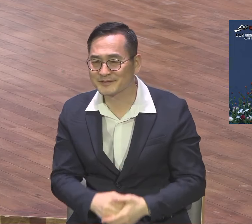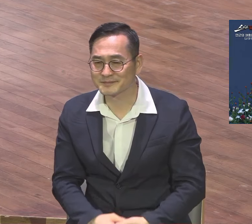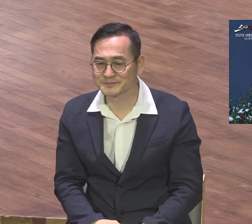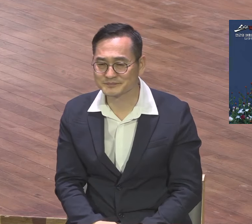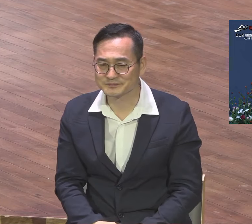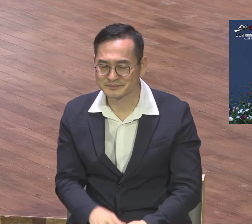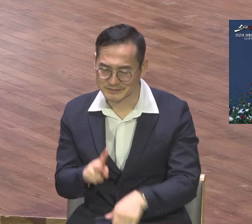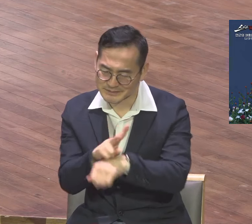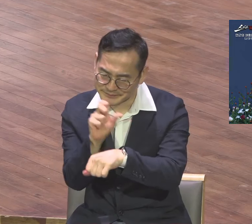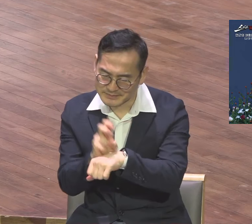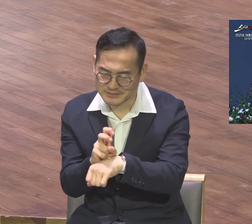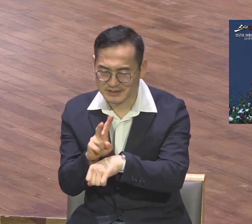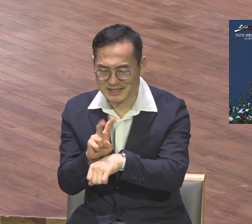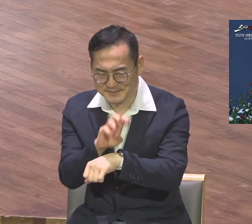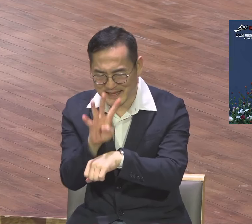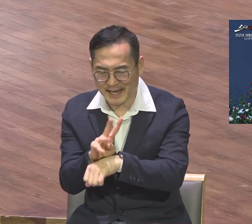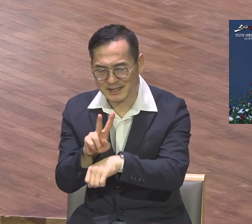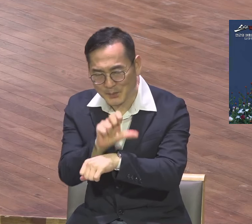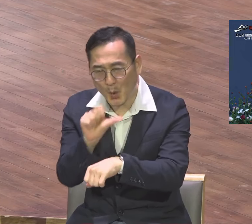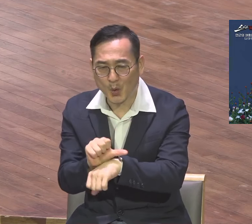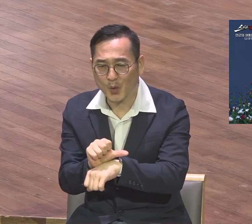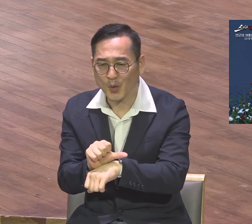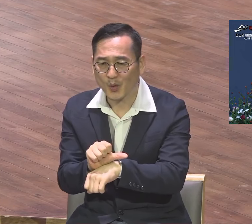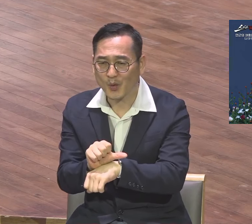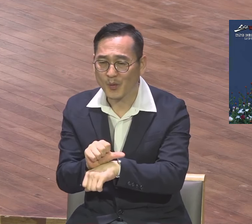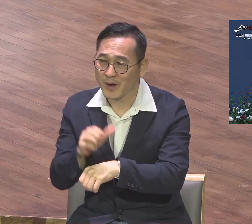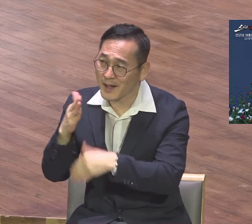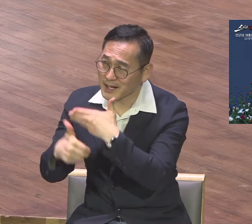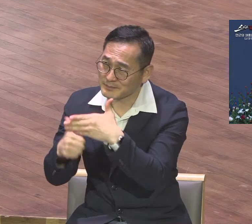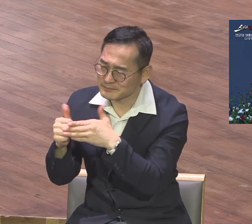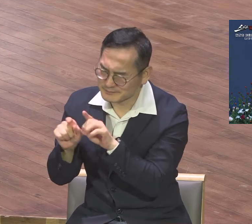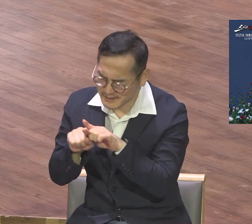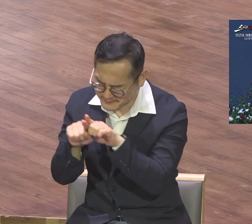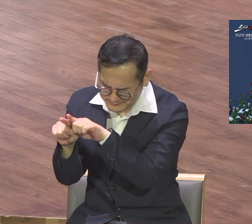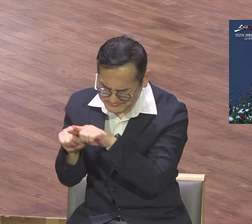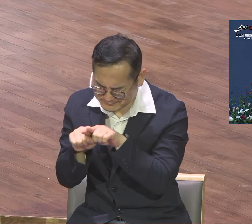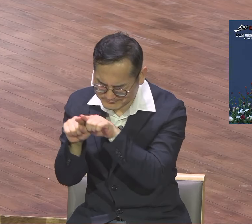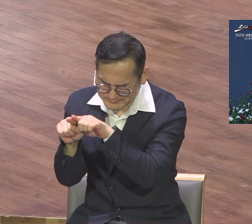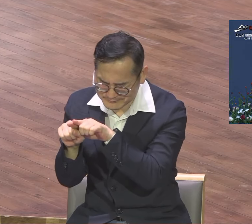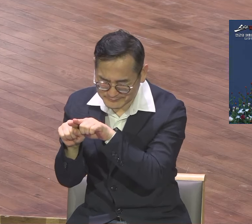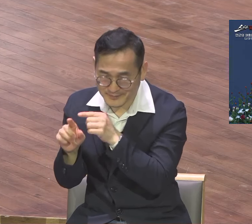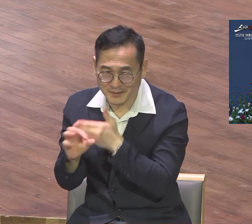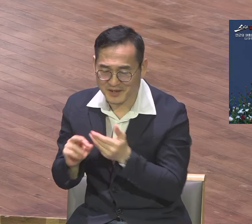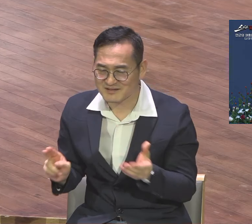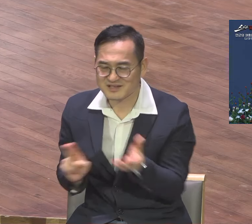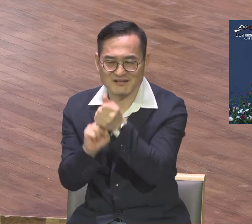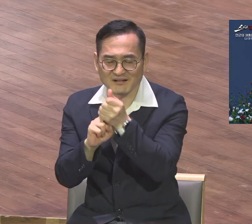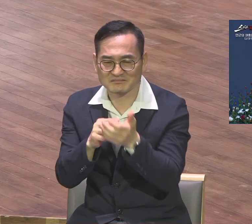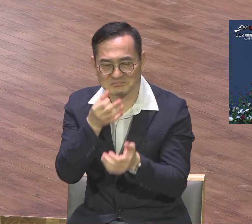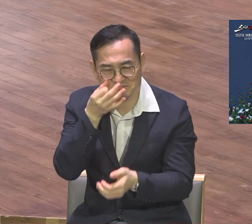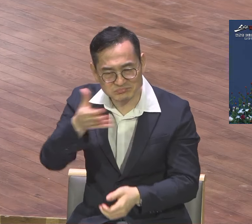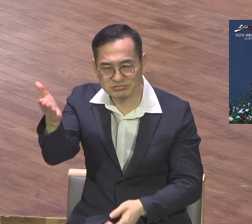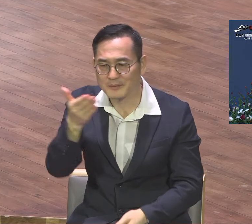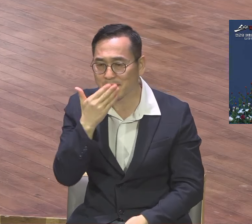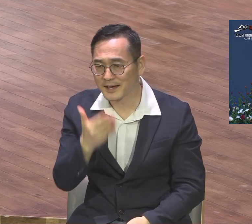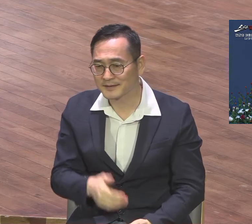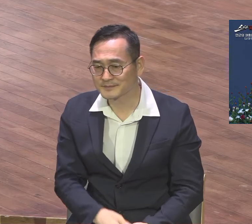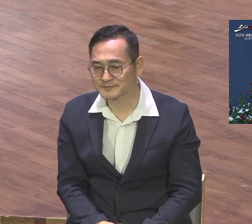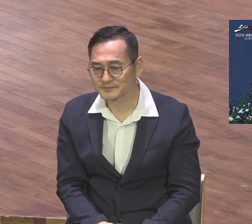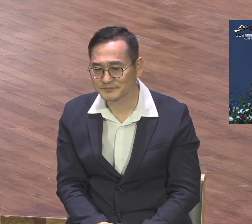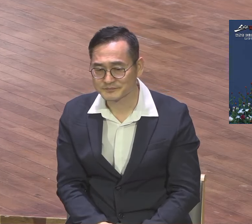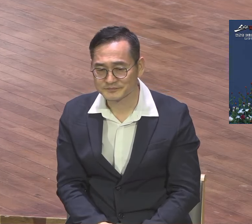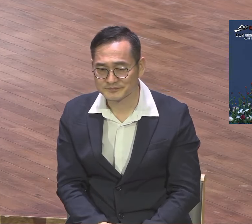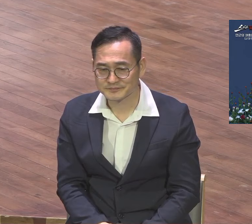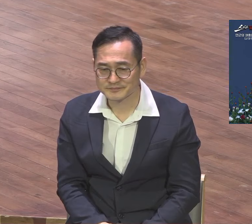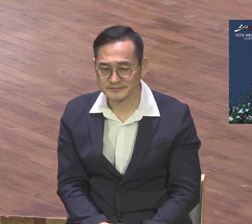25 초월적 역사가 우리의 삶 속에 나타납니다. 그것이 영혼의